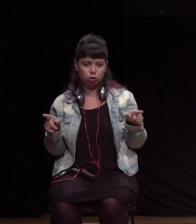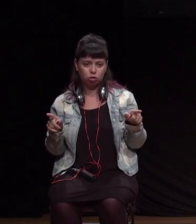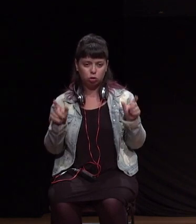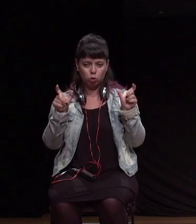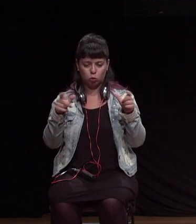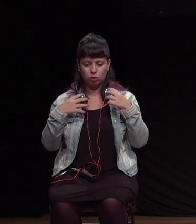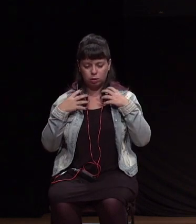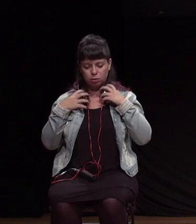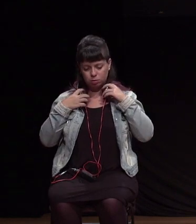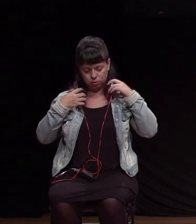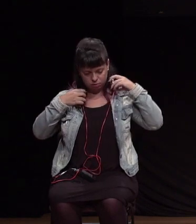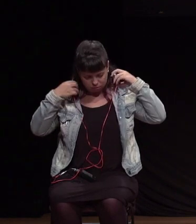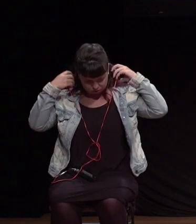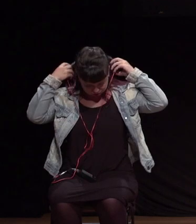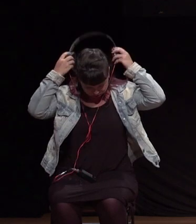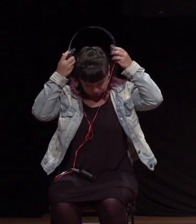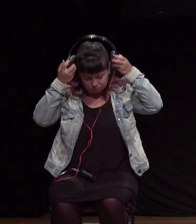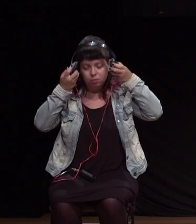conceitos?